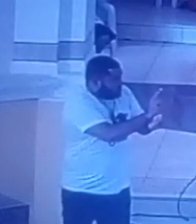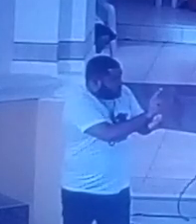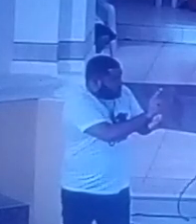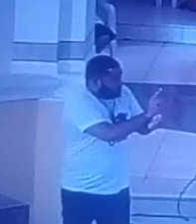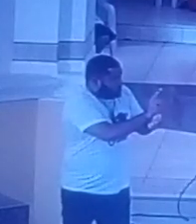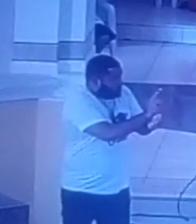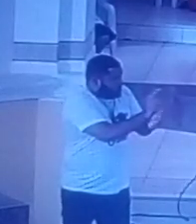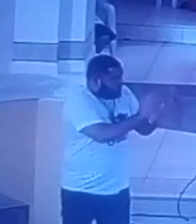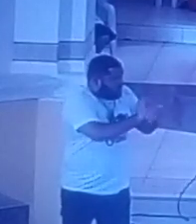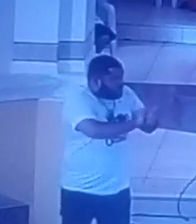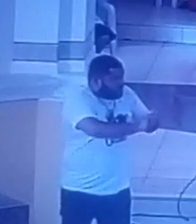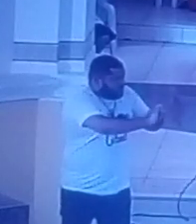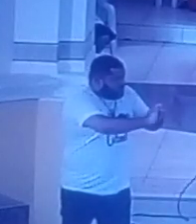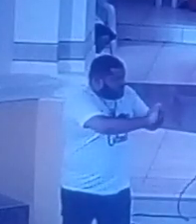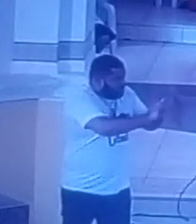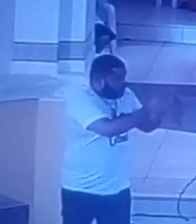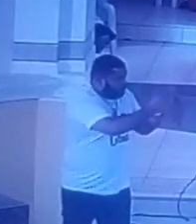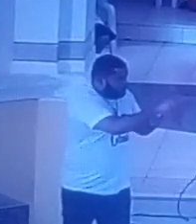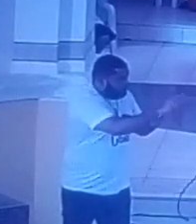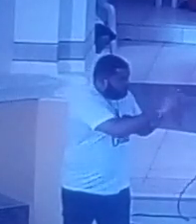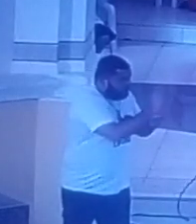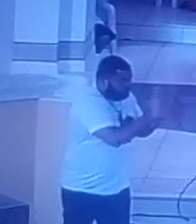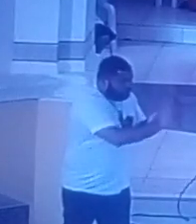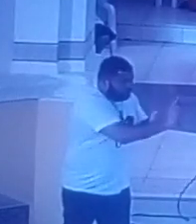nas mãos do seu